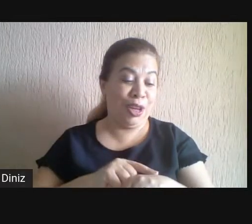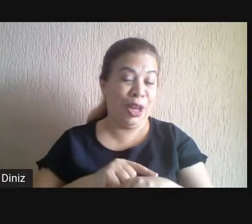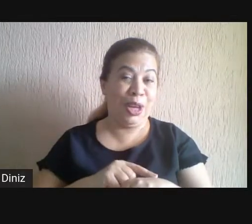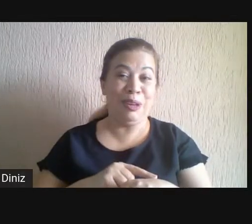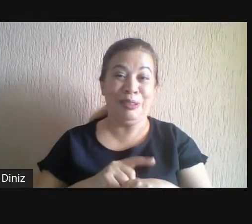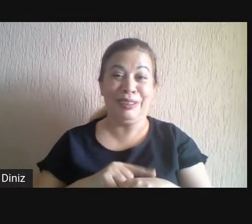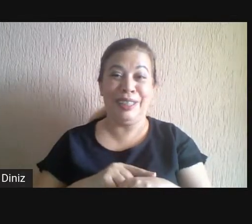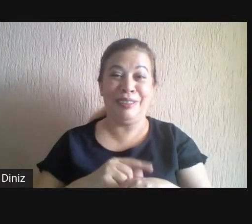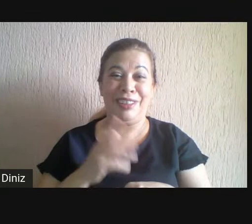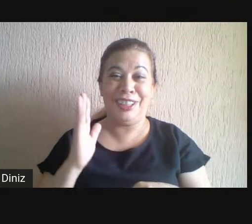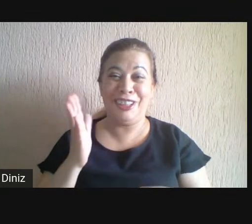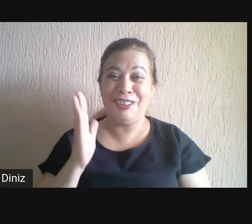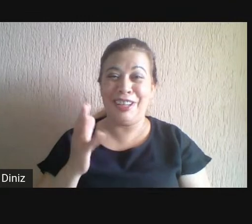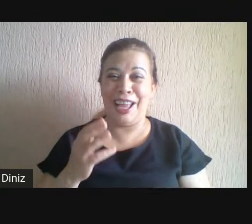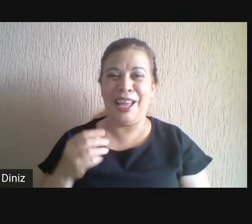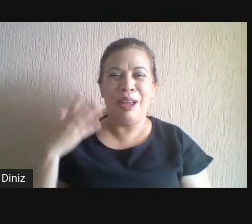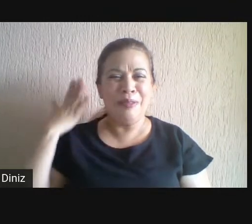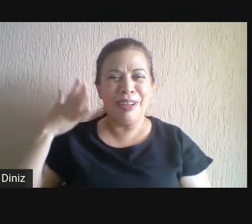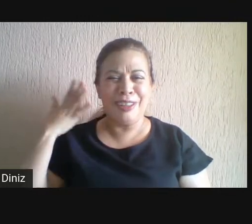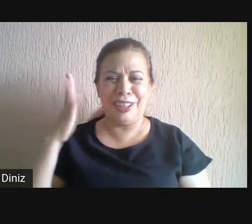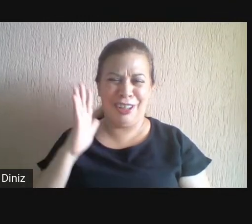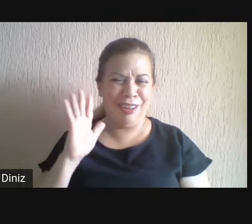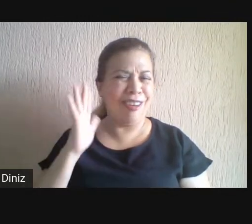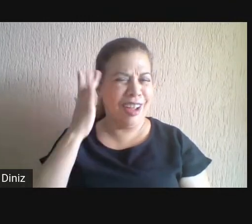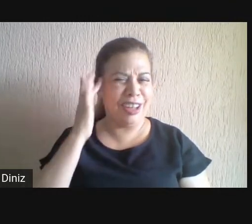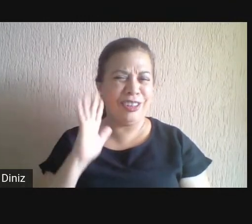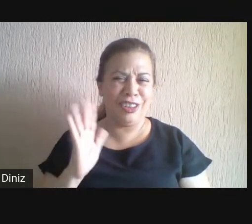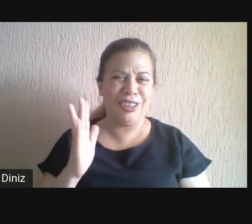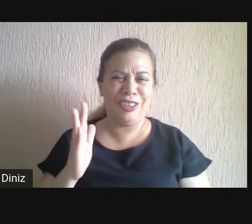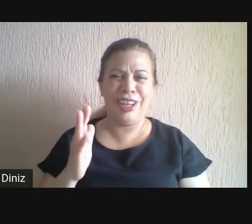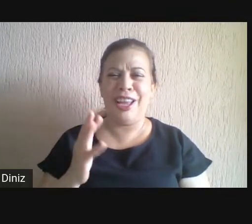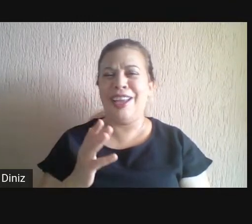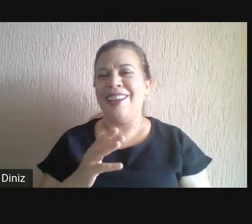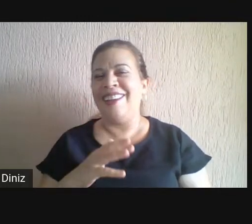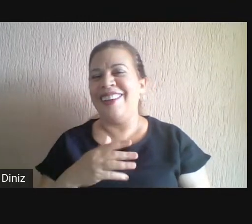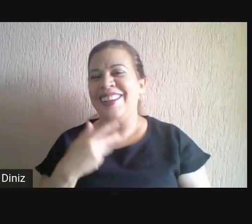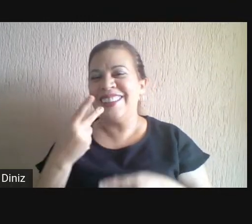Isso, acho que começamos pelas 9h30, falei uns 30 minutos. Bom,